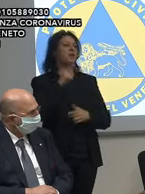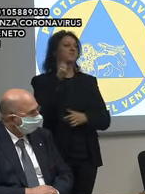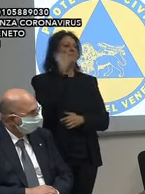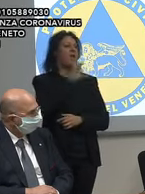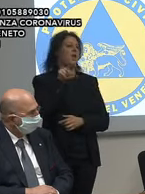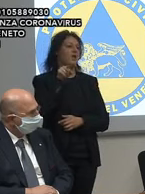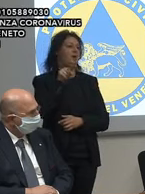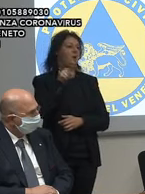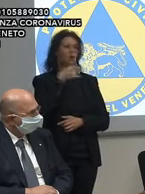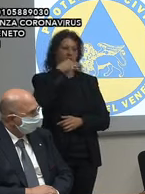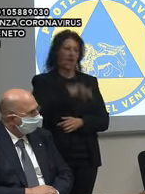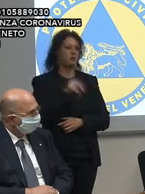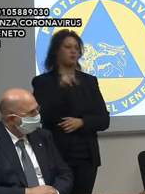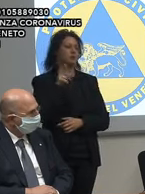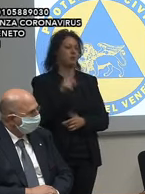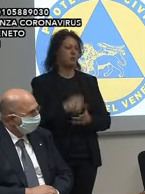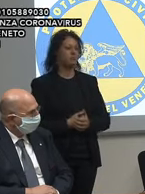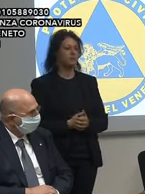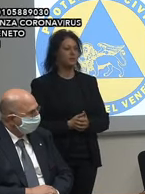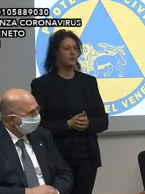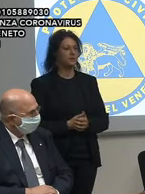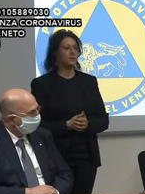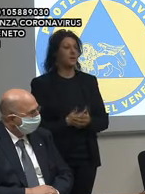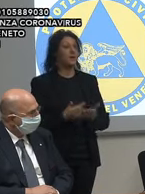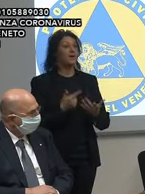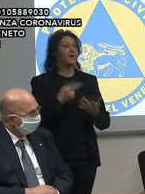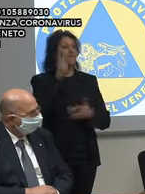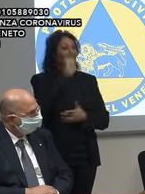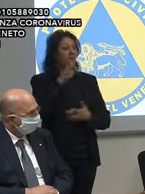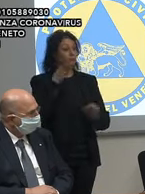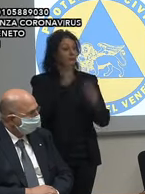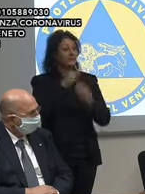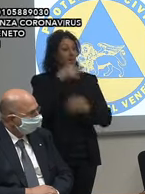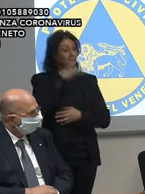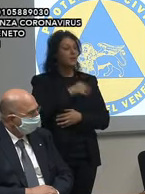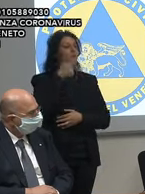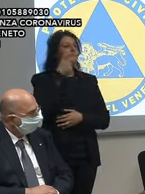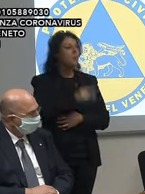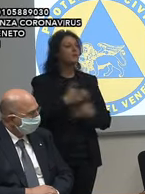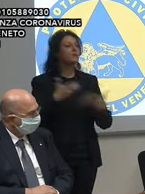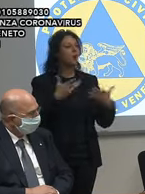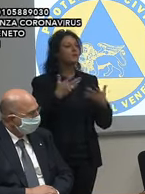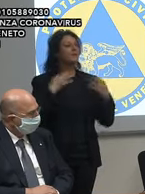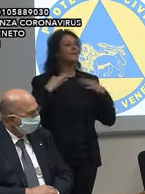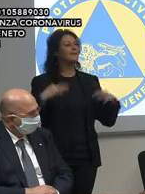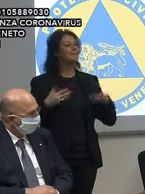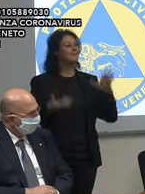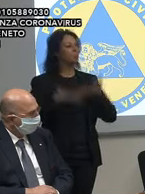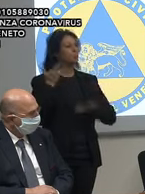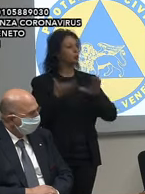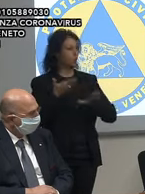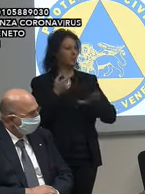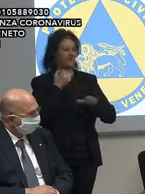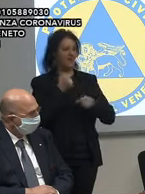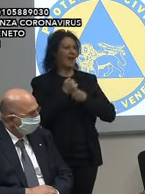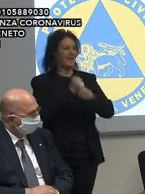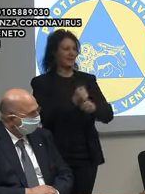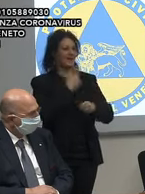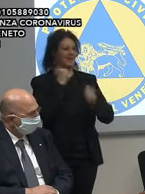questo è avvenuto perché le istituzioni che rappresentano i cittadini, e sappiamo quanto importante è